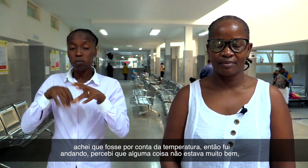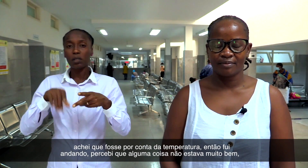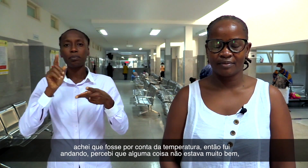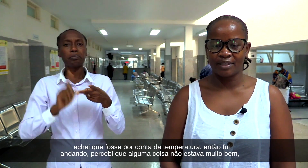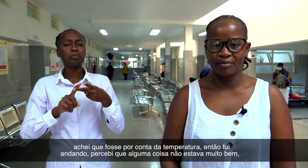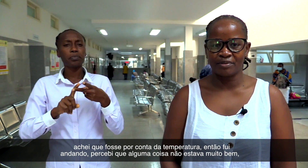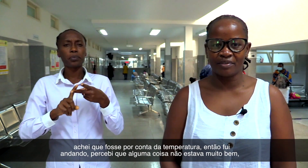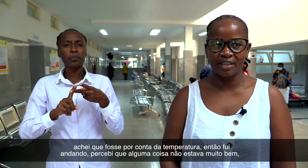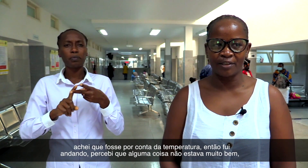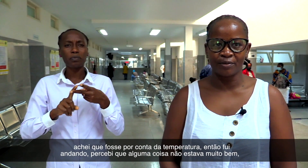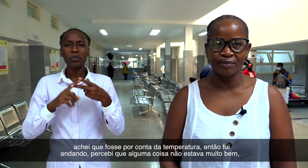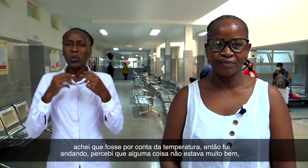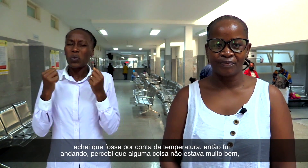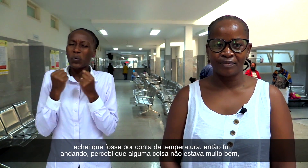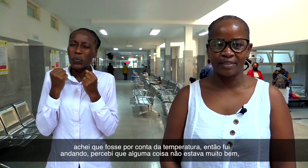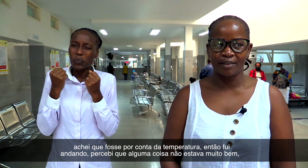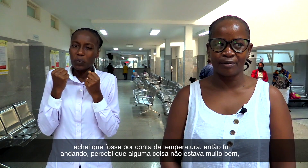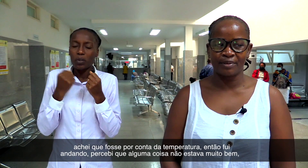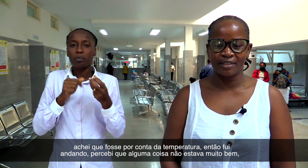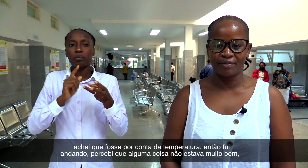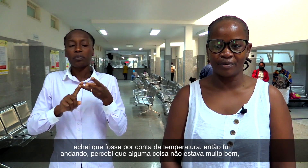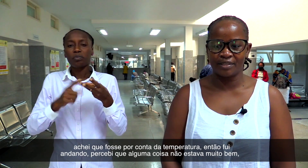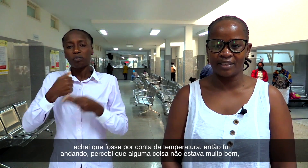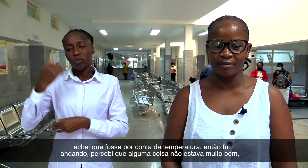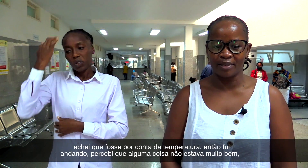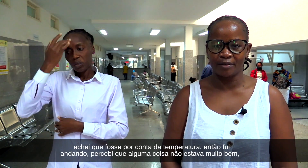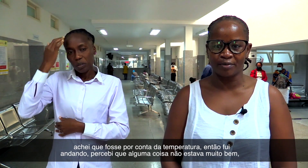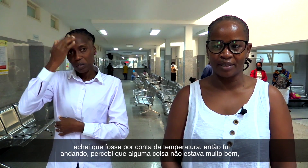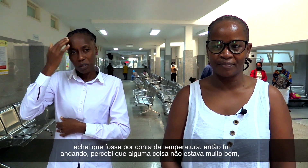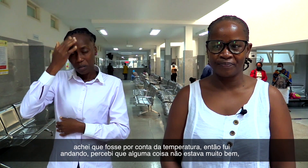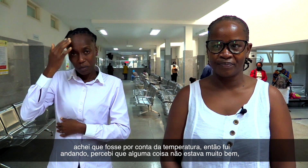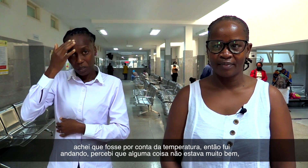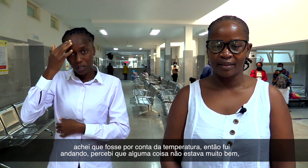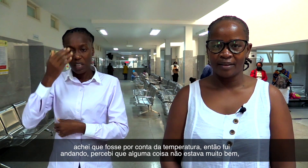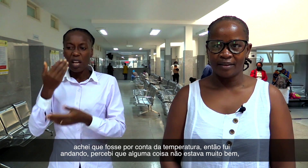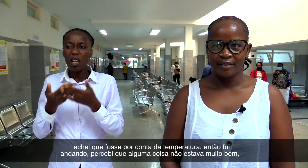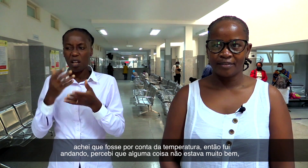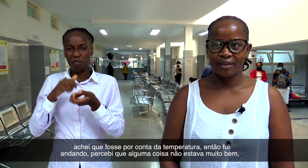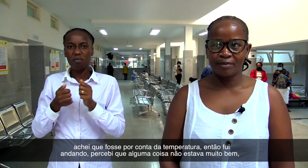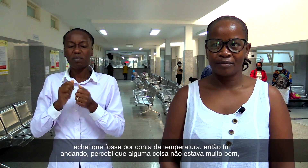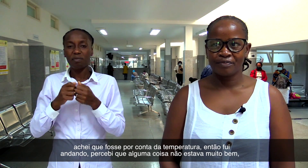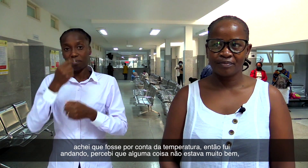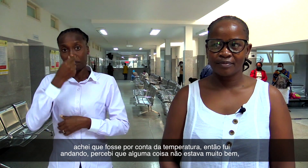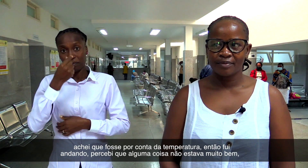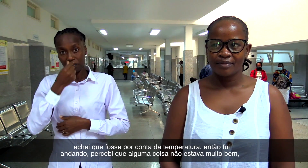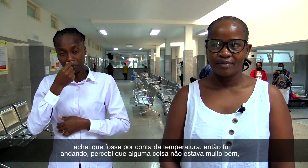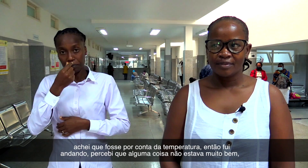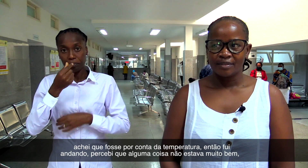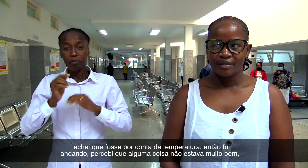ou tempo de frio. Então eu pensei que fosse da temperatura. Então